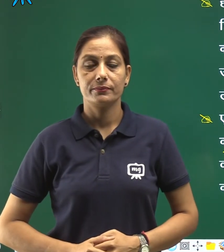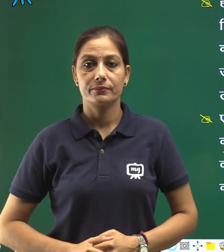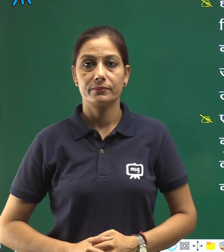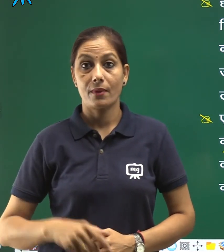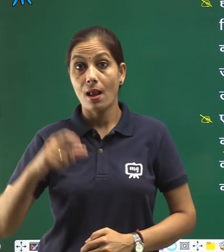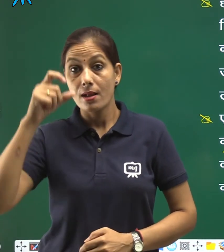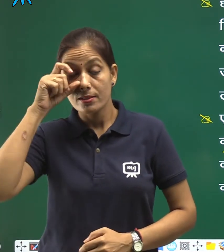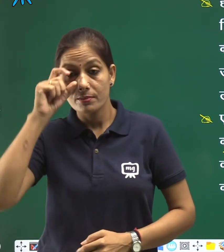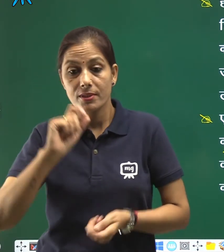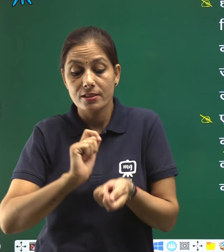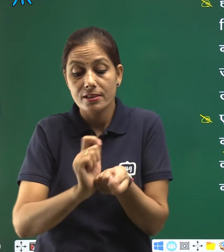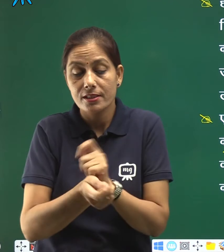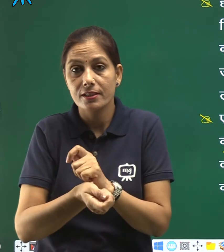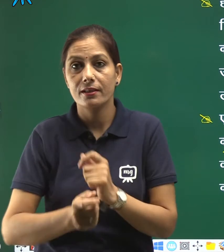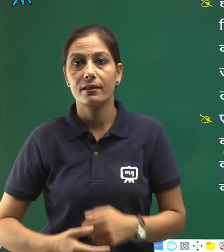चश्मे बदलने का